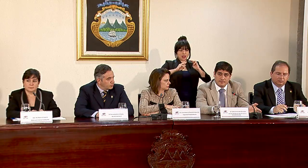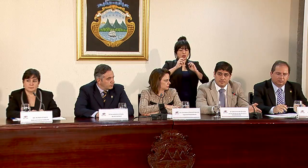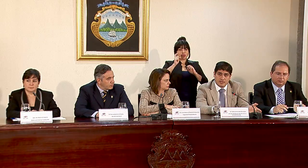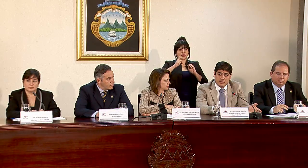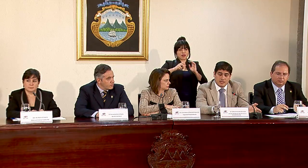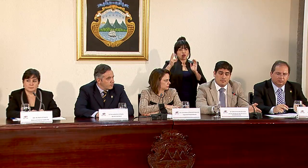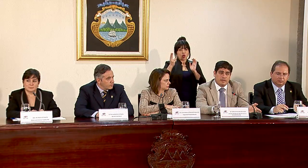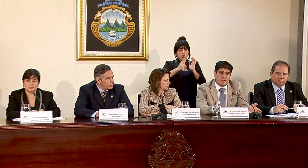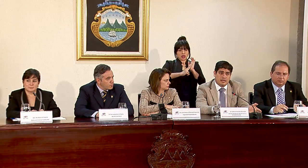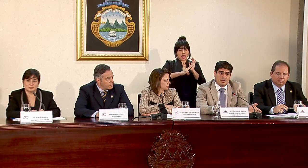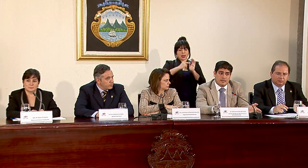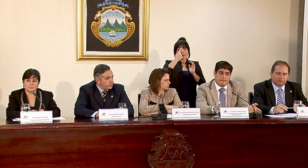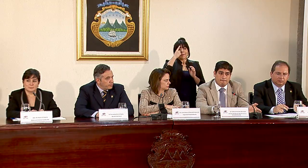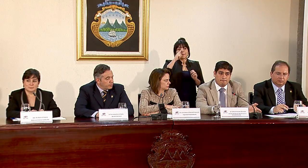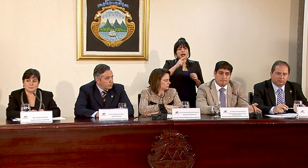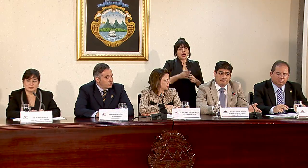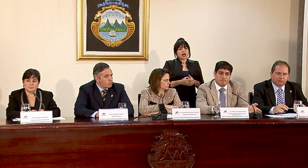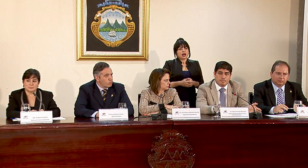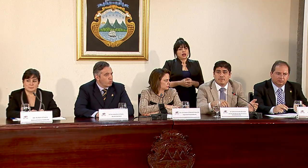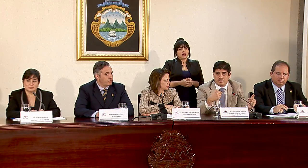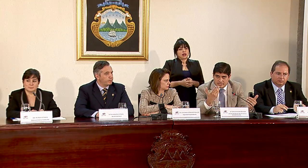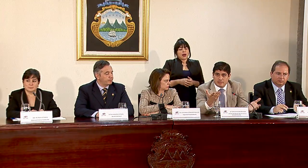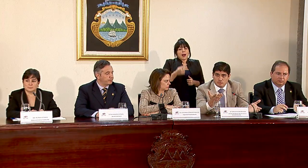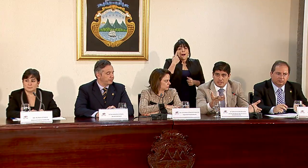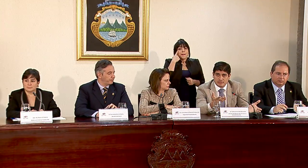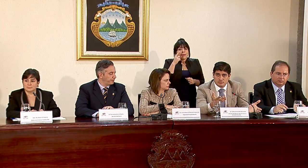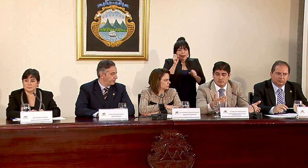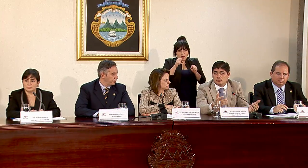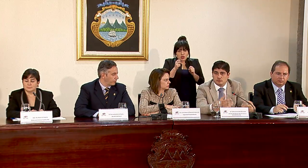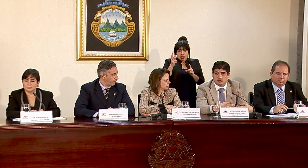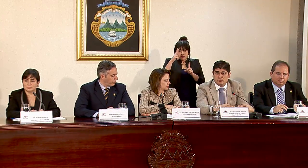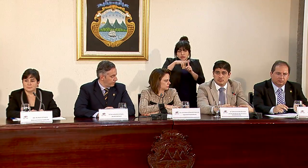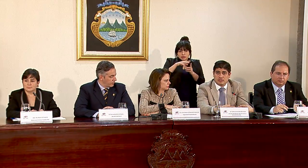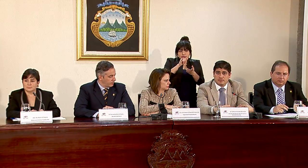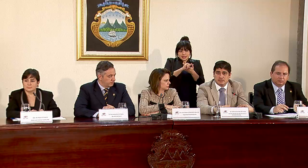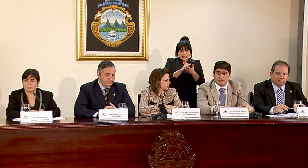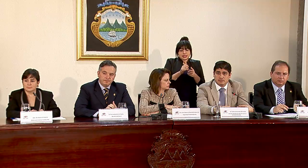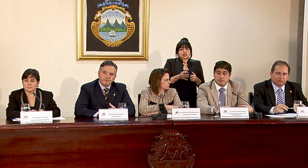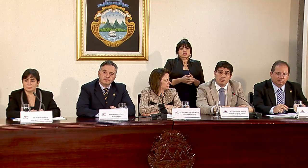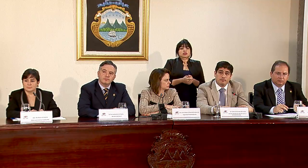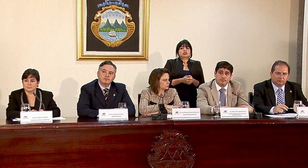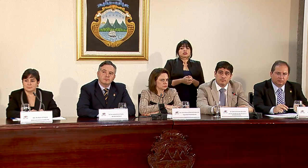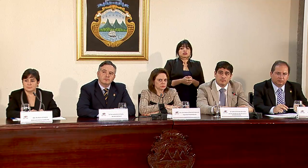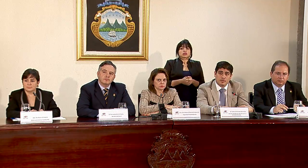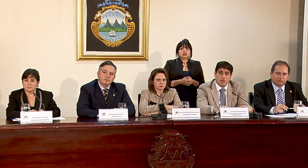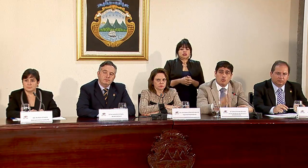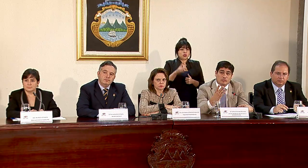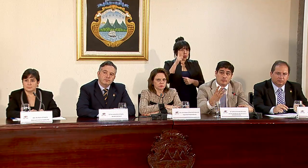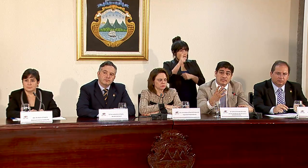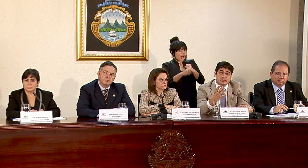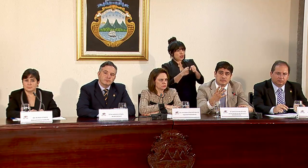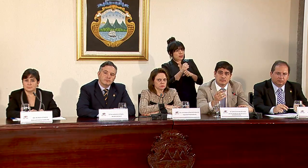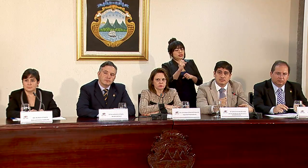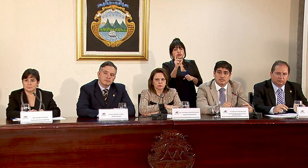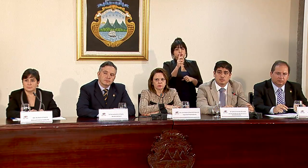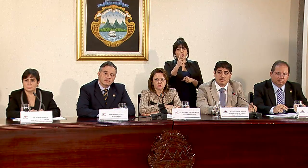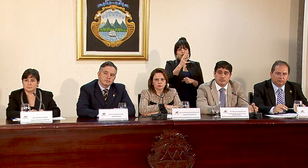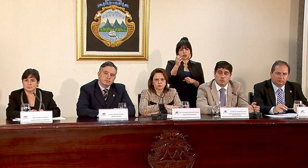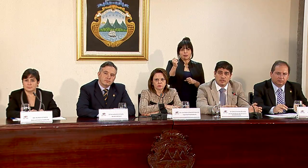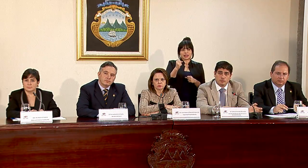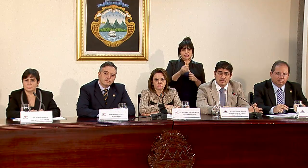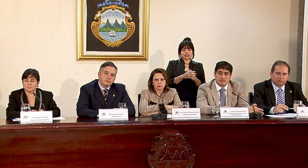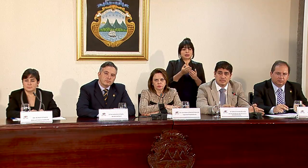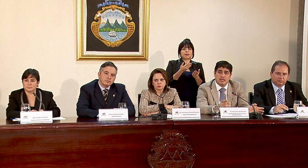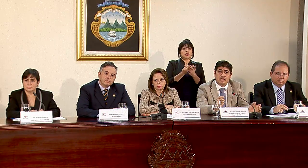para ejecutar esto. Nosotros no tenemos la capacidad… Perdón. Cuatro meses. Estamos